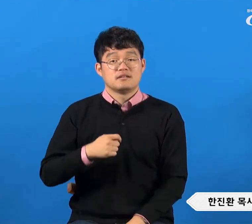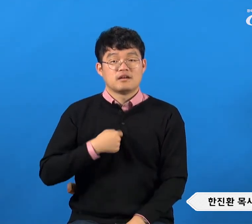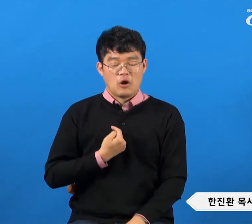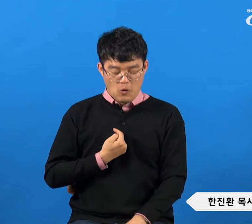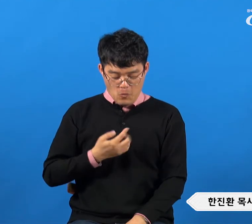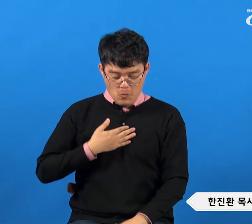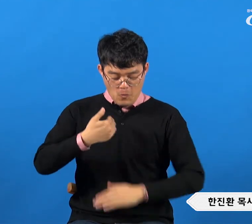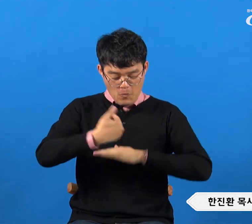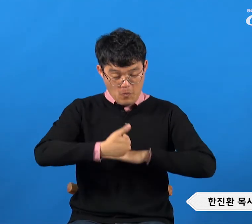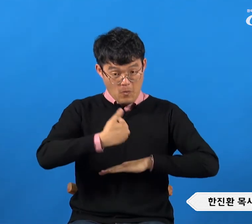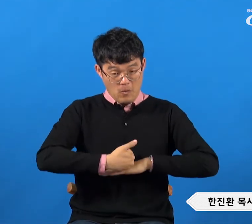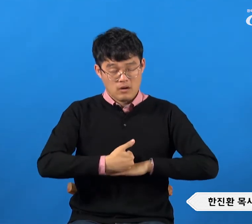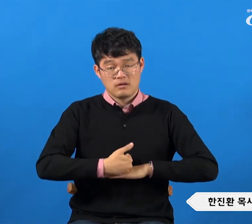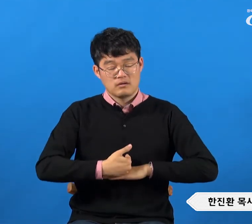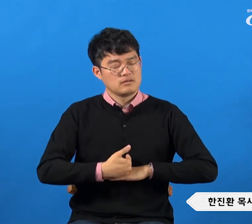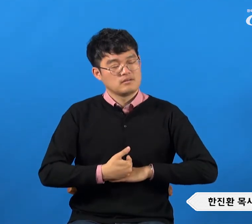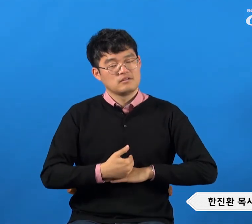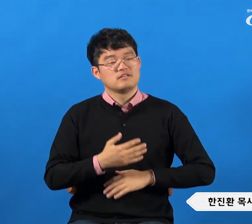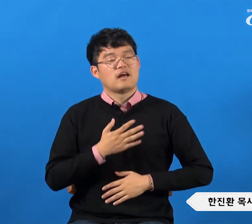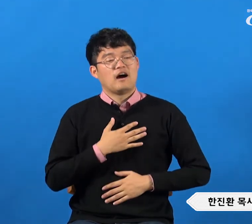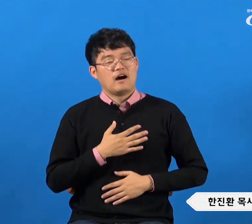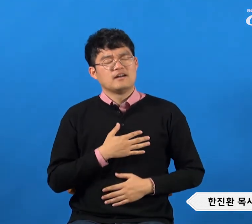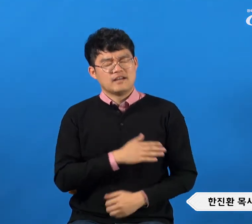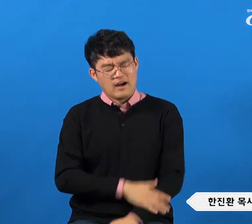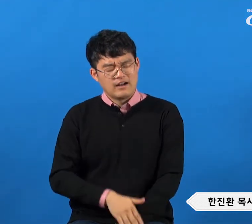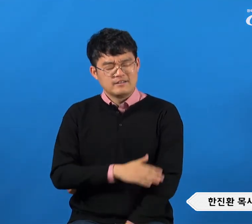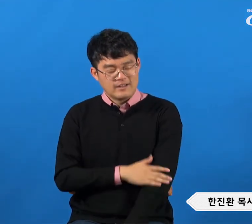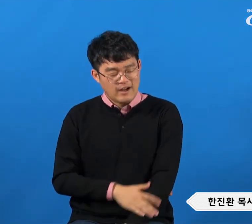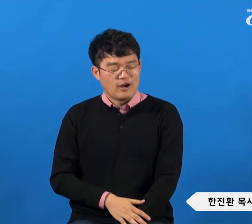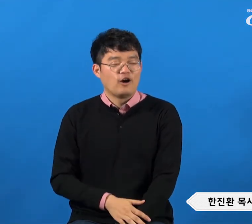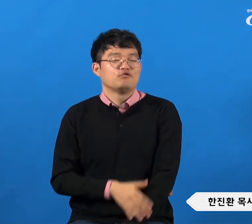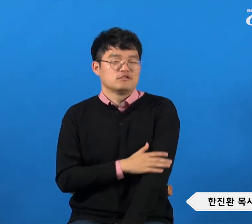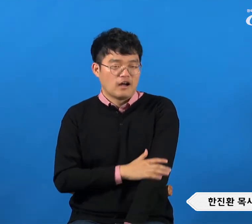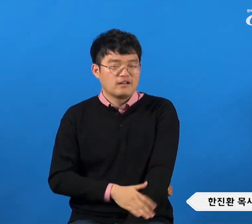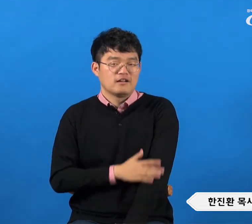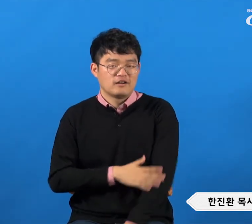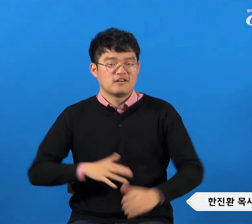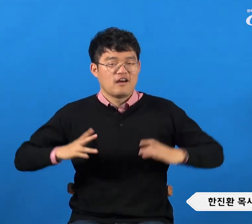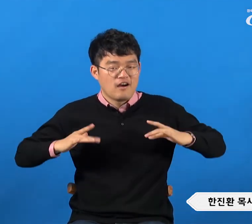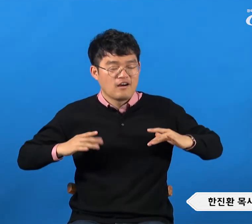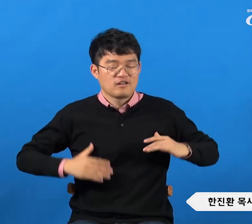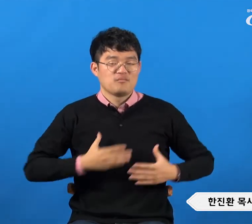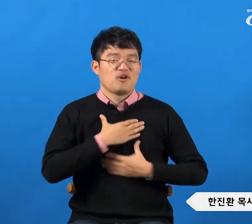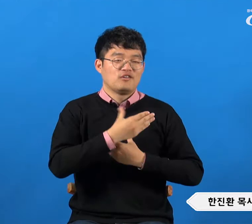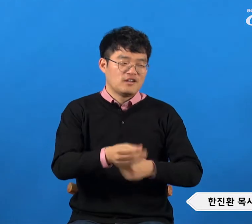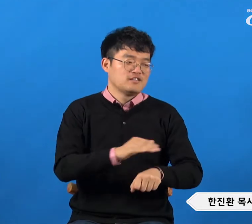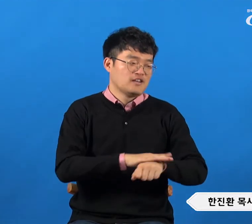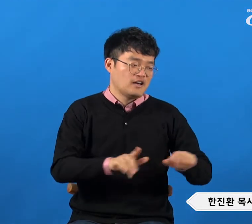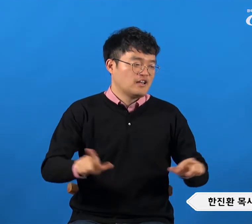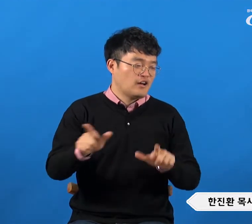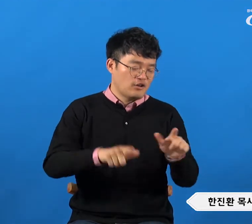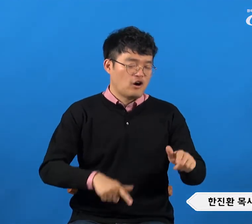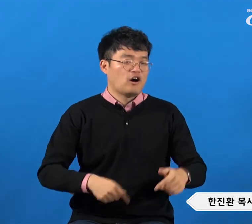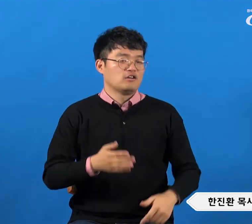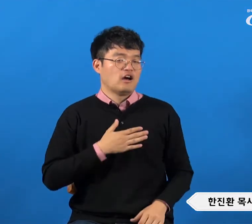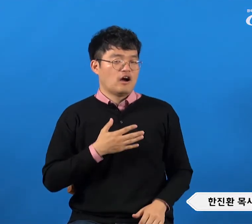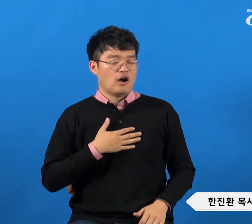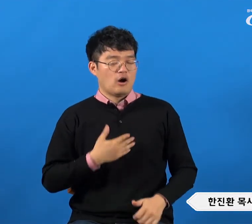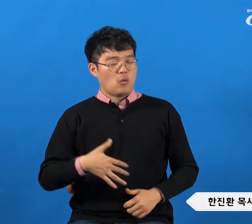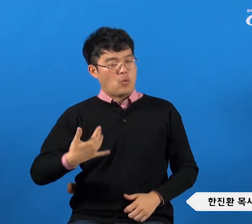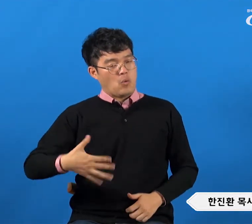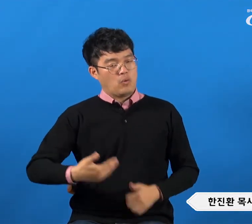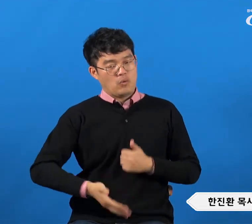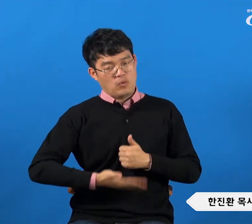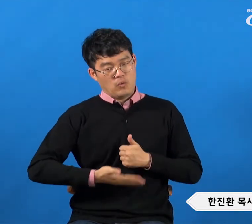자기 스스로에게 감사할 겁니까? 그래, 네가 잘나서 이렇게 잘 편안하게 살고 있으니까 너